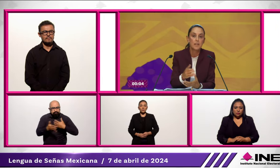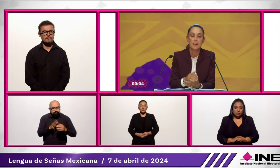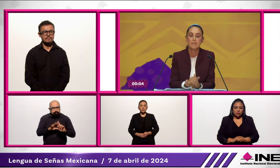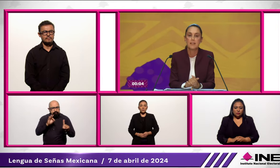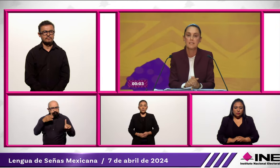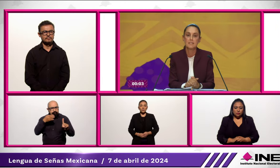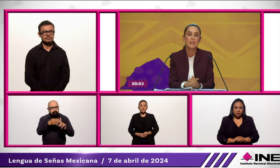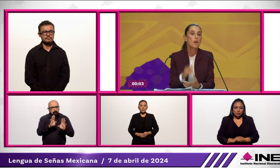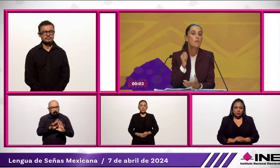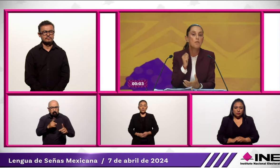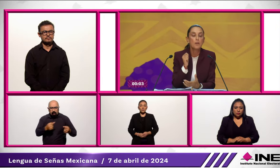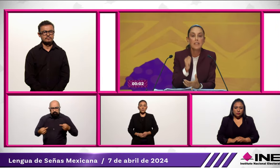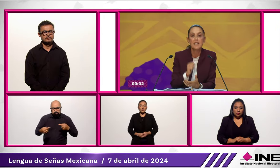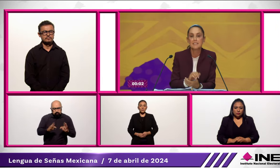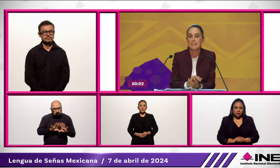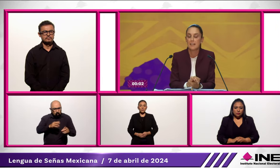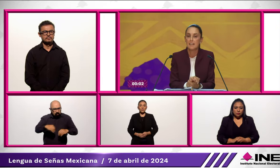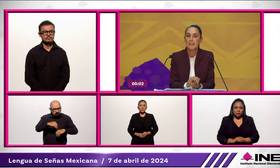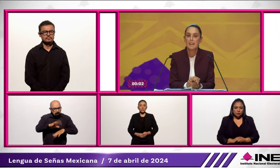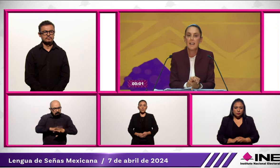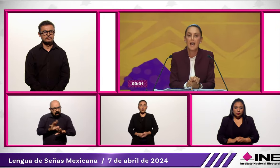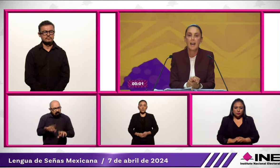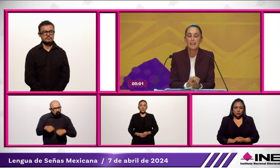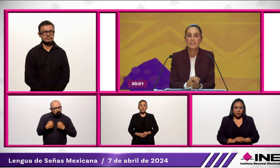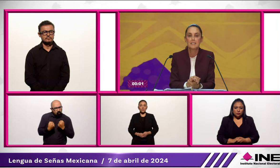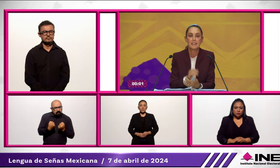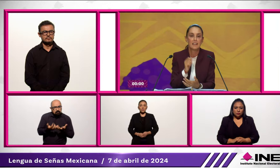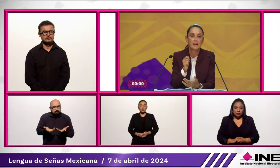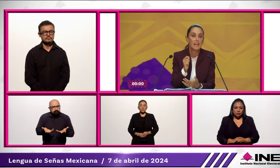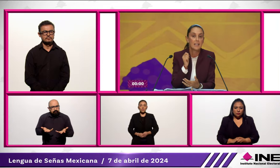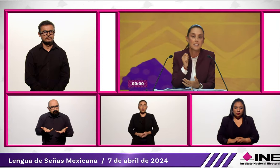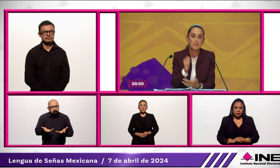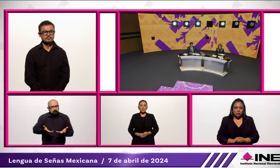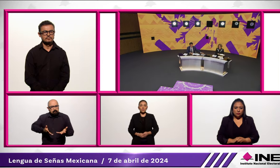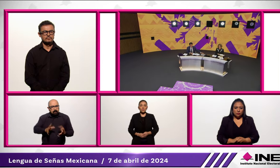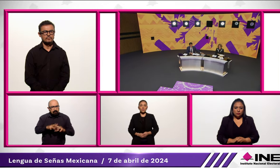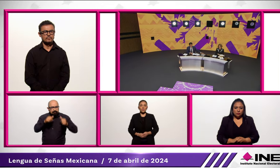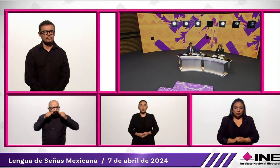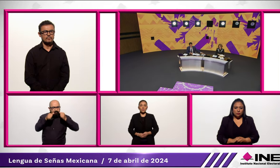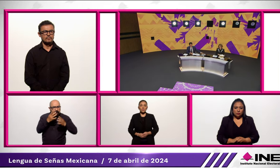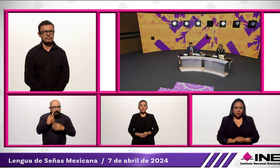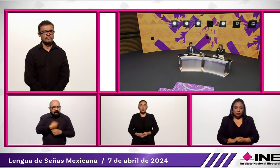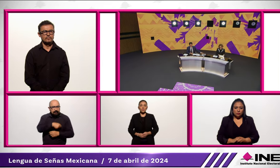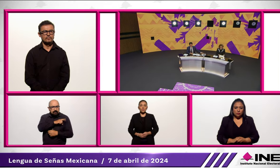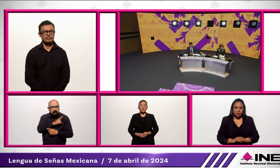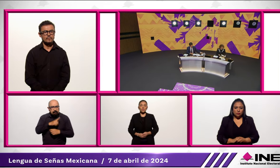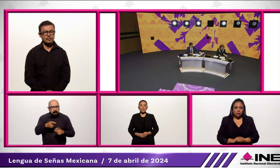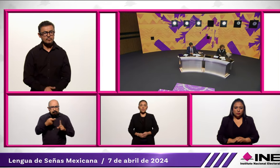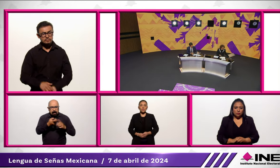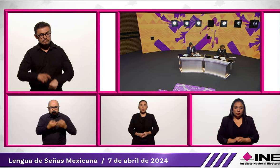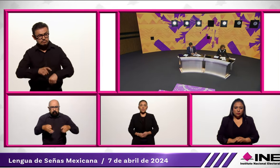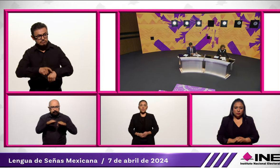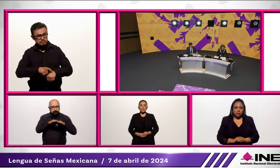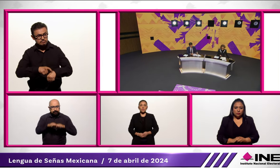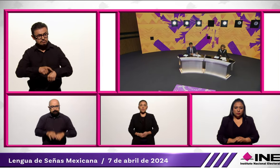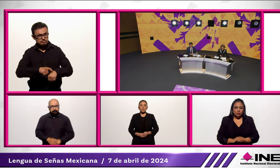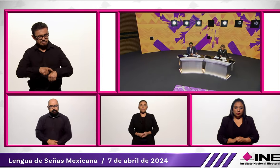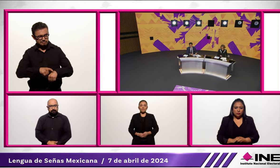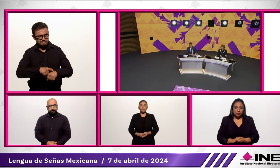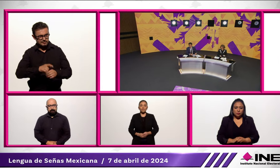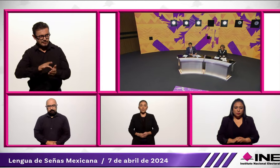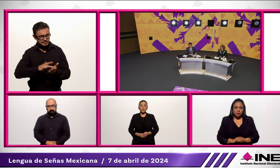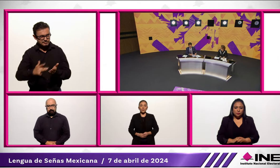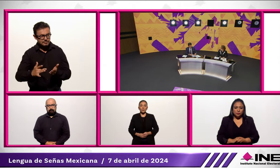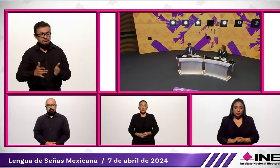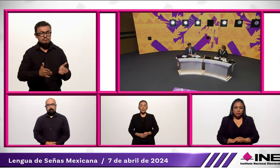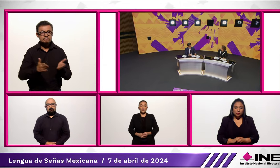y contrarreferencia. Fortalecer la atención a la salud tiempo, primaria. Candidata, gracias. Candidata Claudia Sheinbaum,